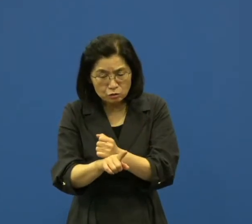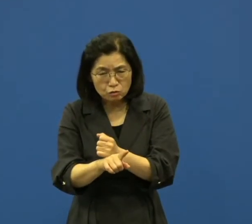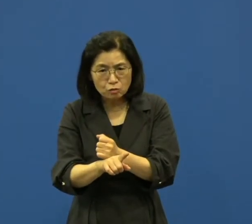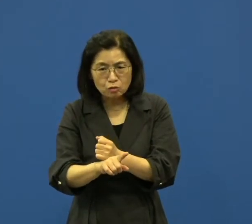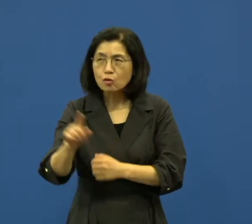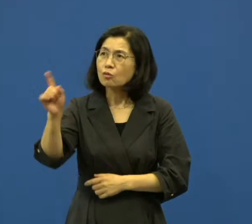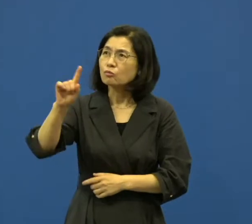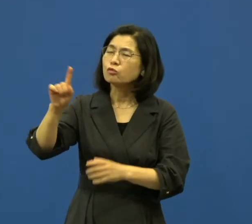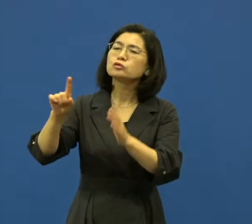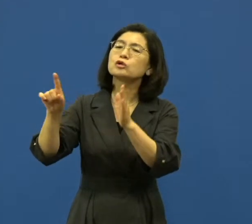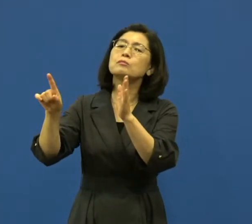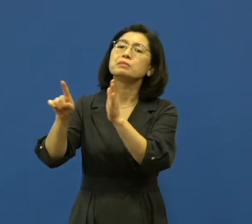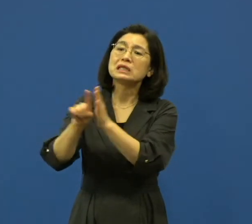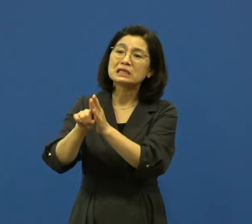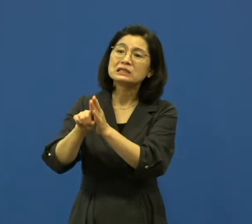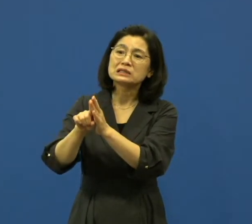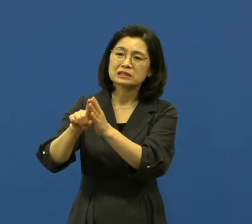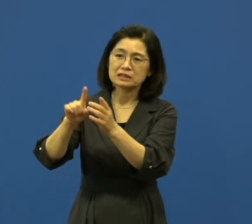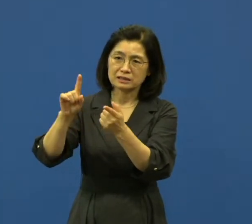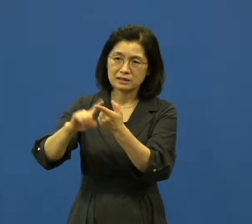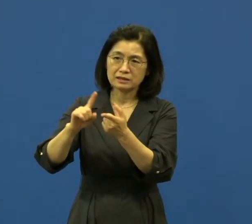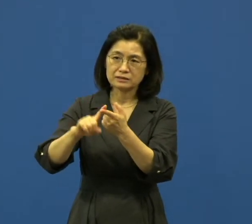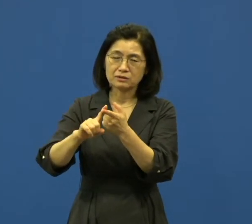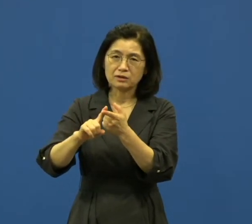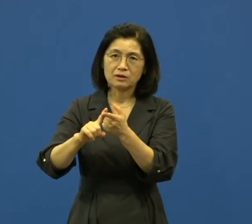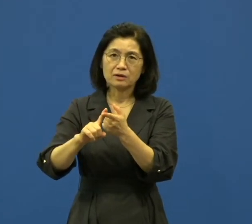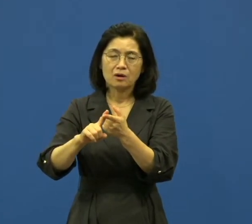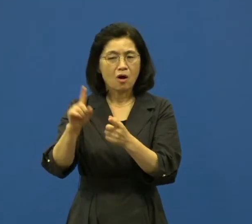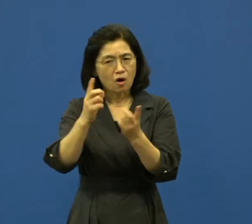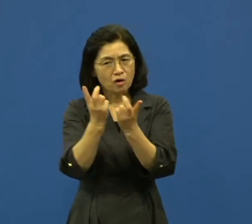믿는지, 어떻게 믿는 것인지.